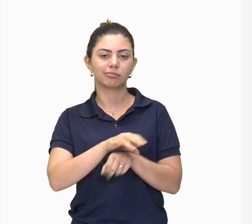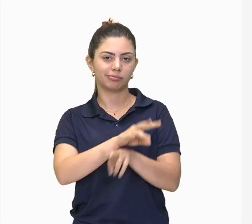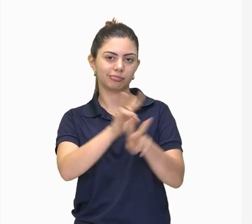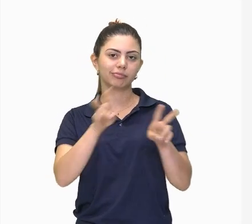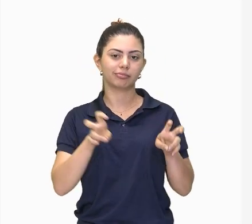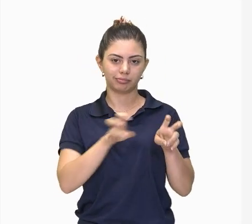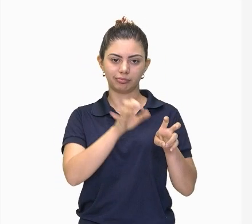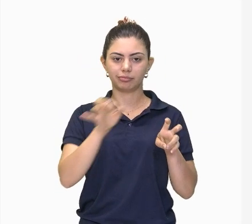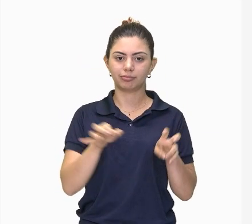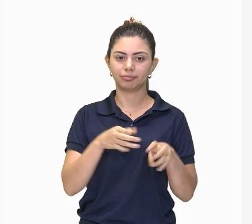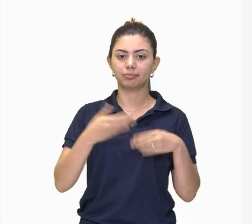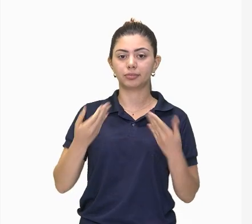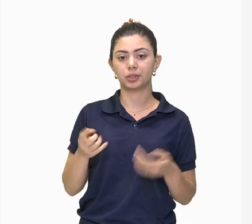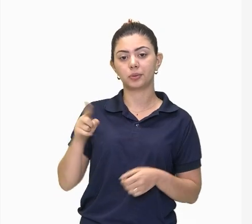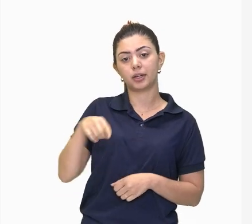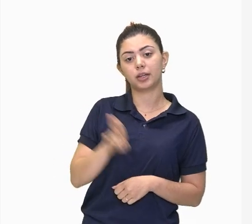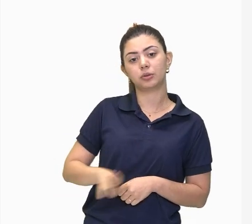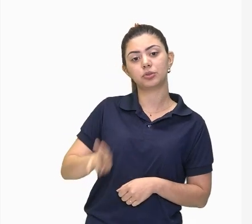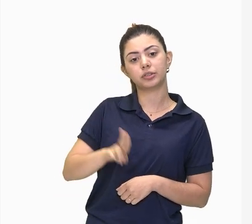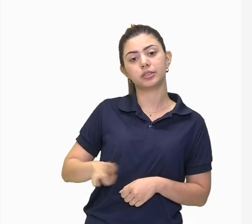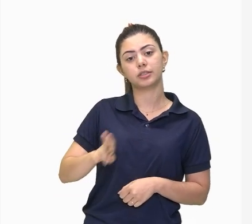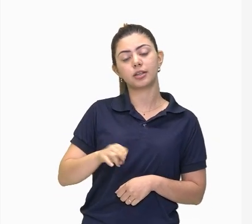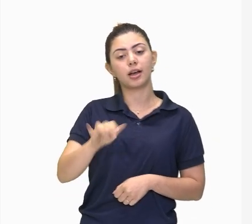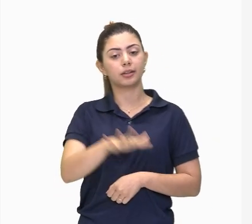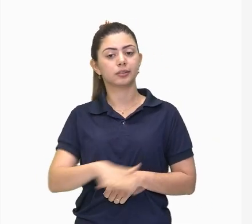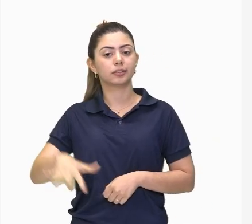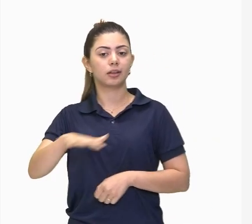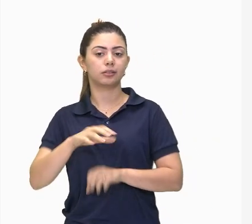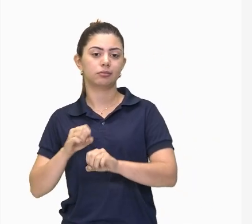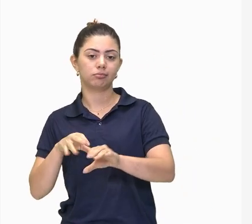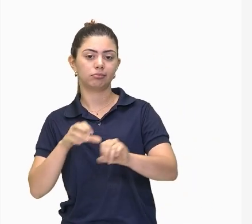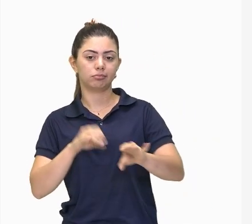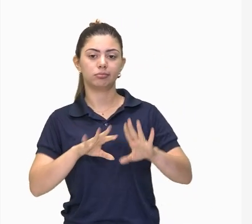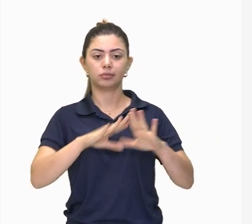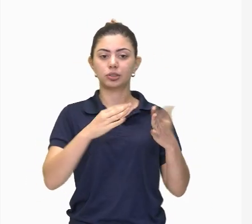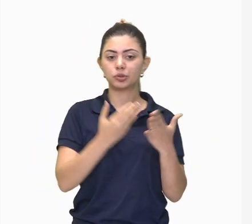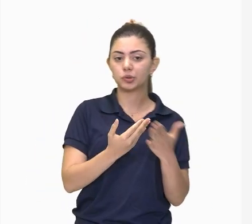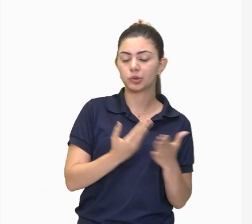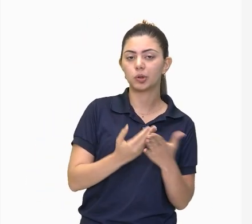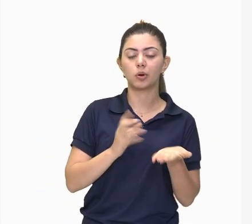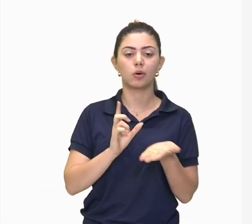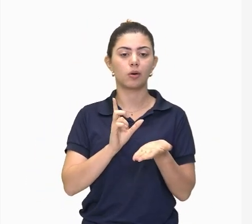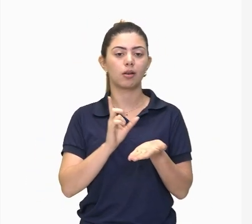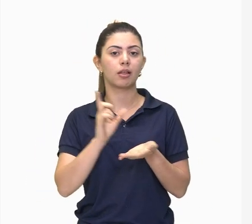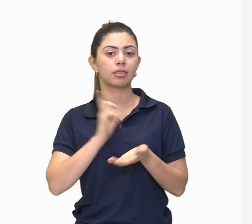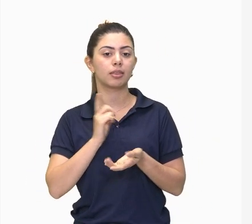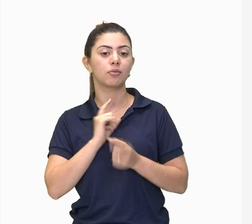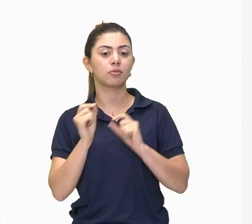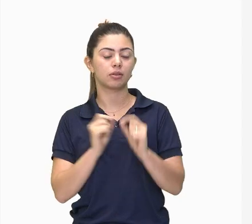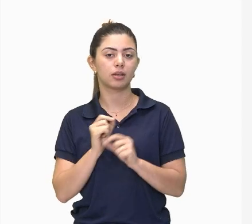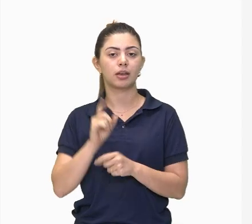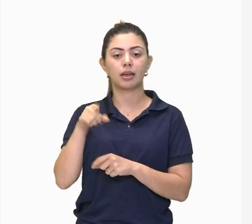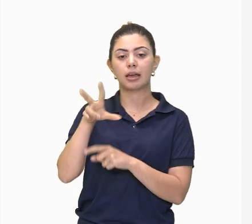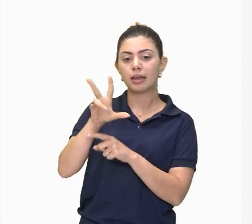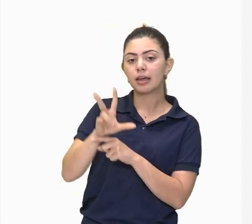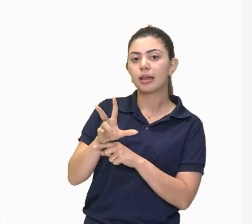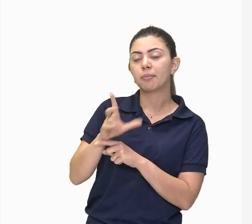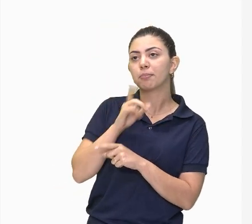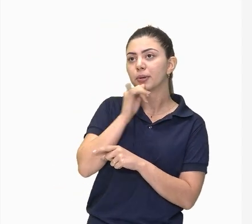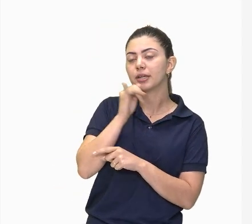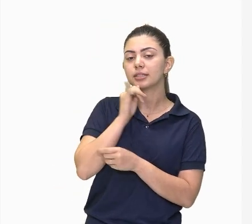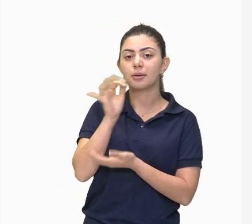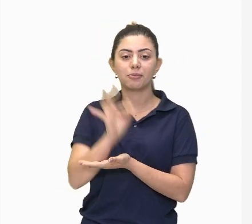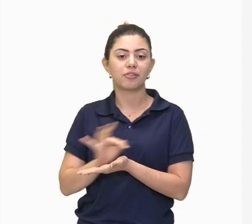assunto, sendo muito utilizado, por isso, em ambientes educativos, como educação escolar, acadêmica